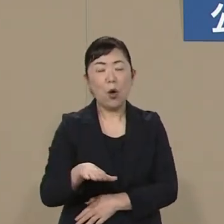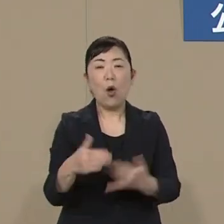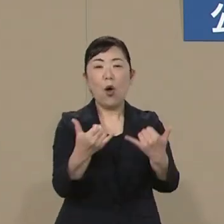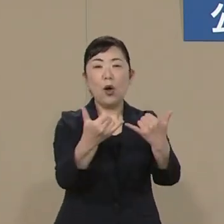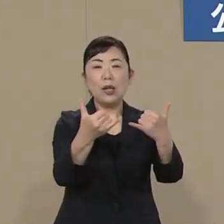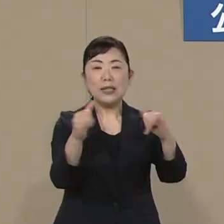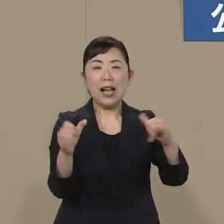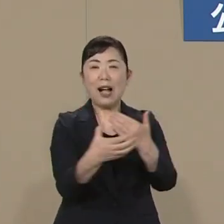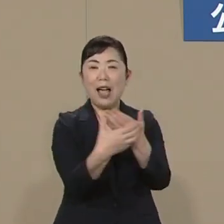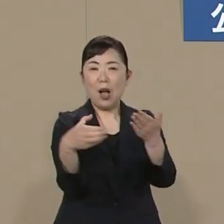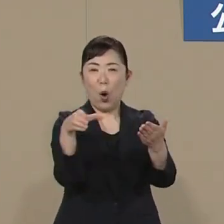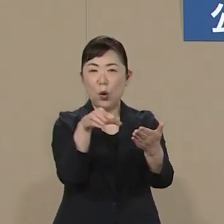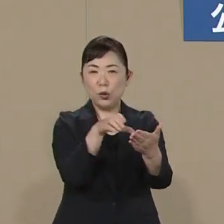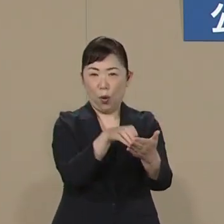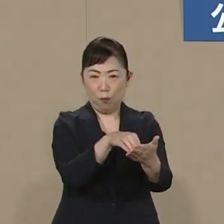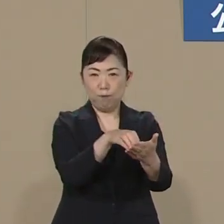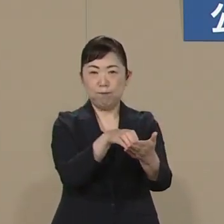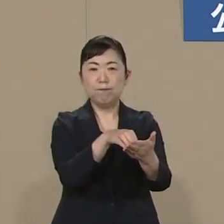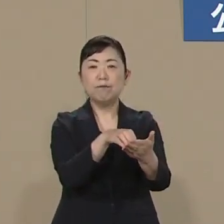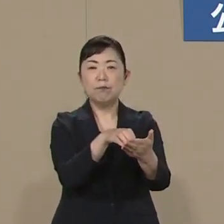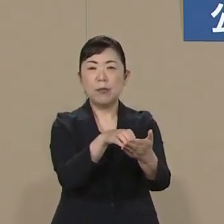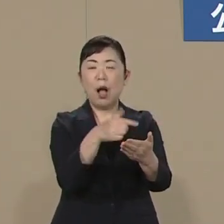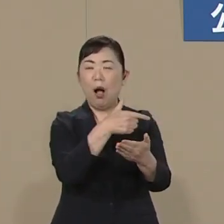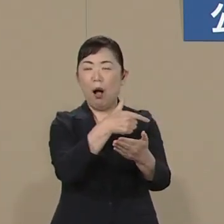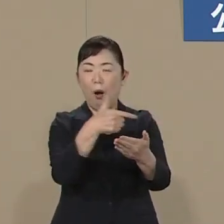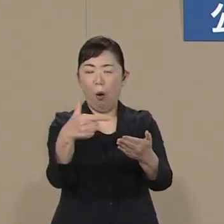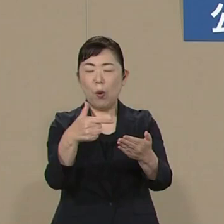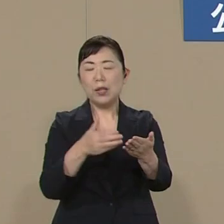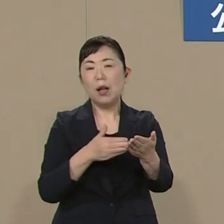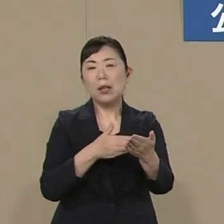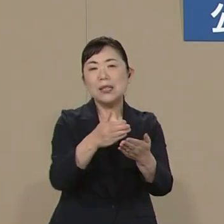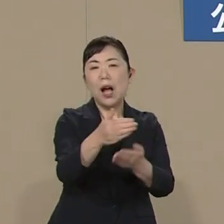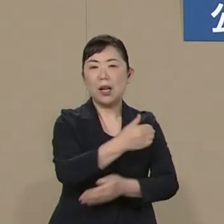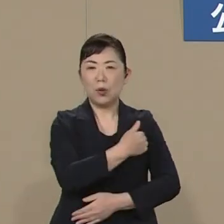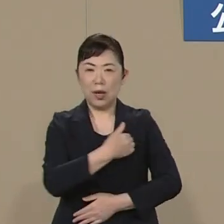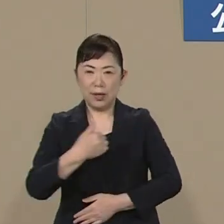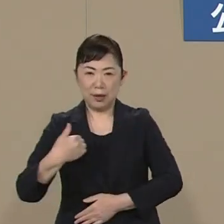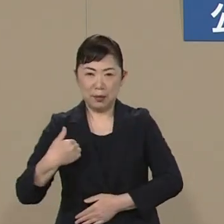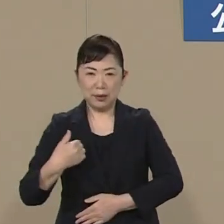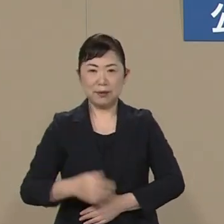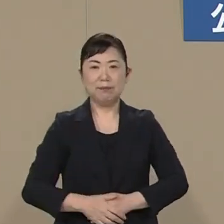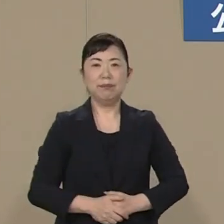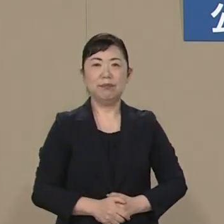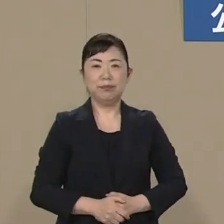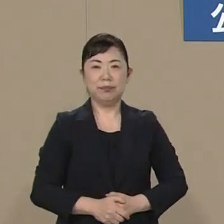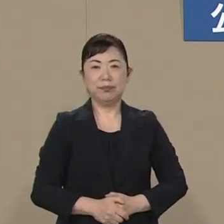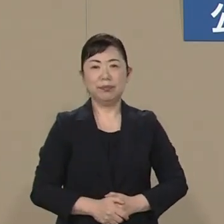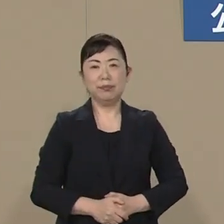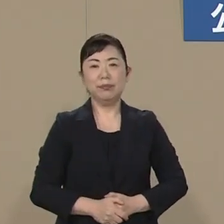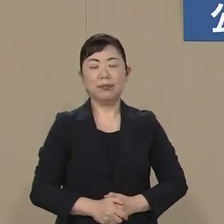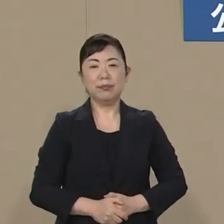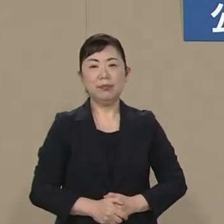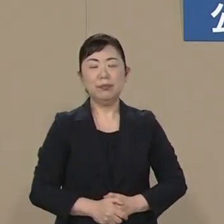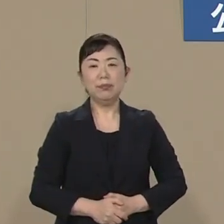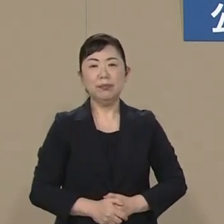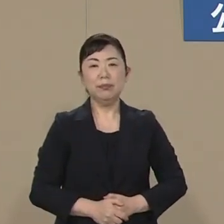全世代型社会保障へ大きな一歩を踏み出すことができるのです